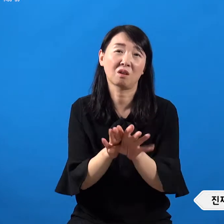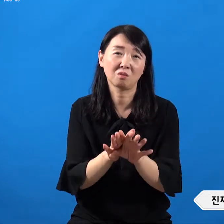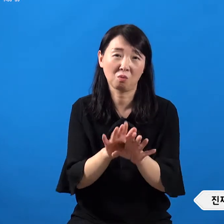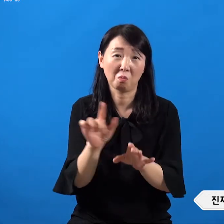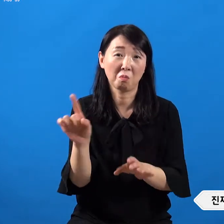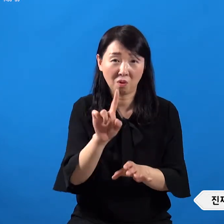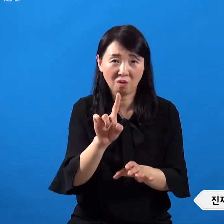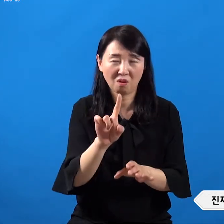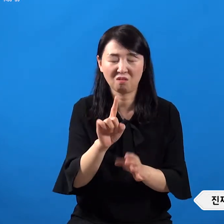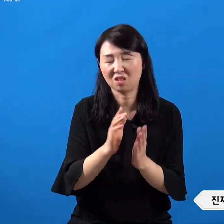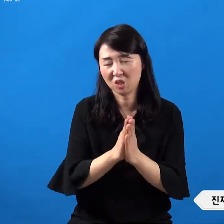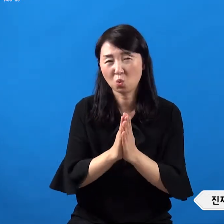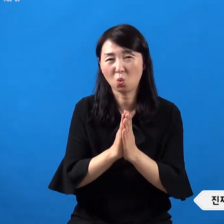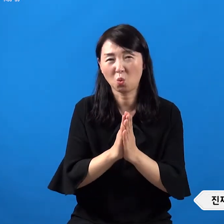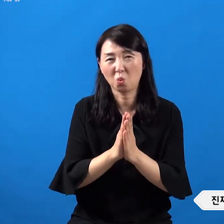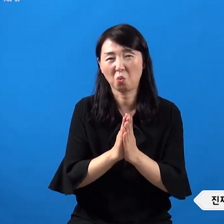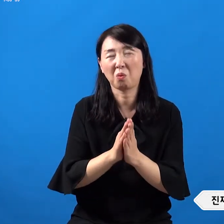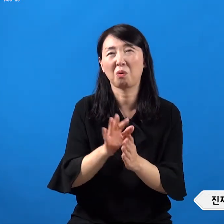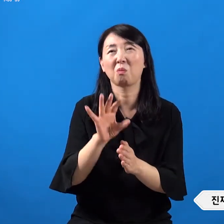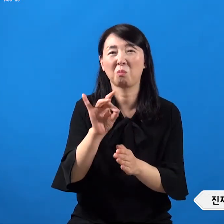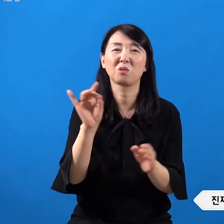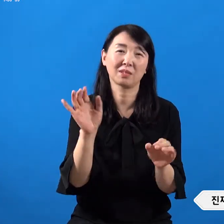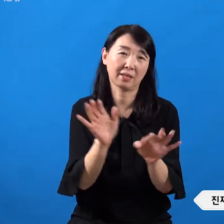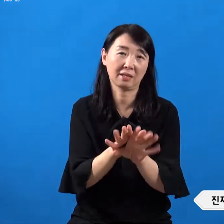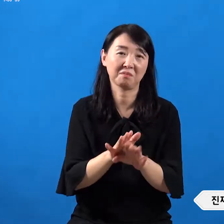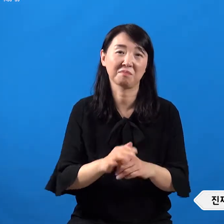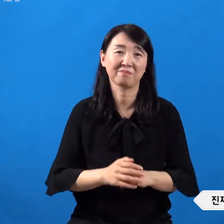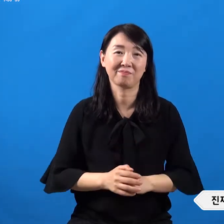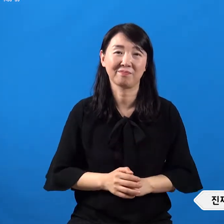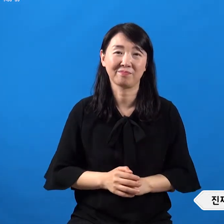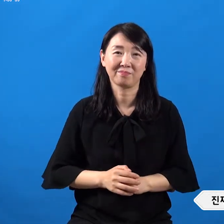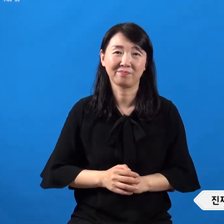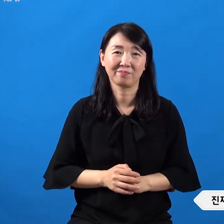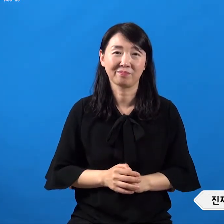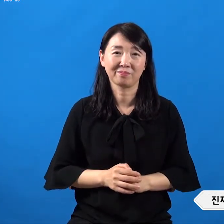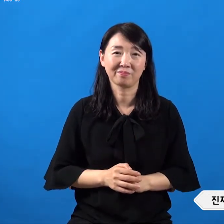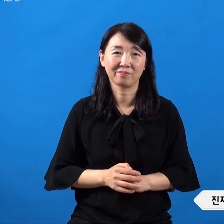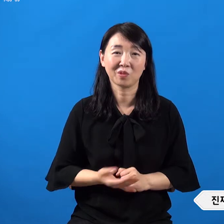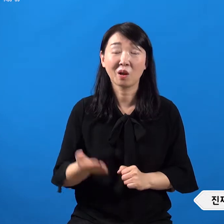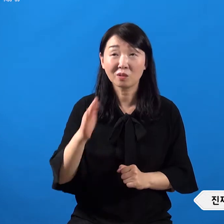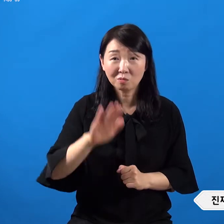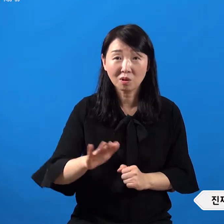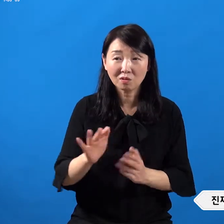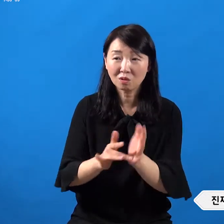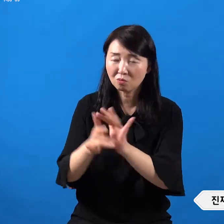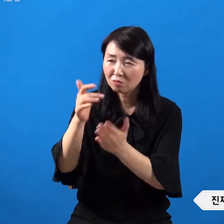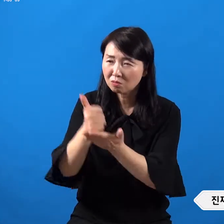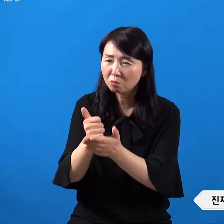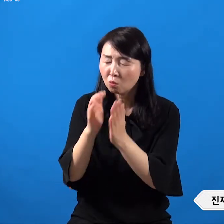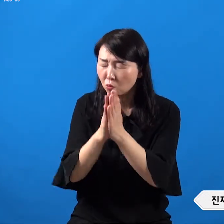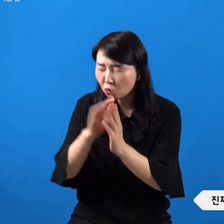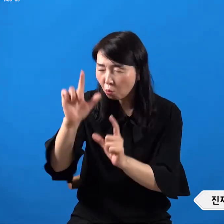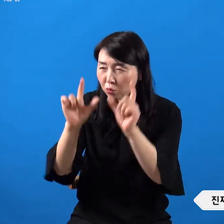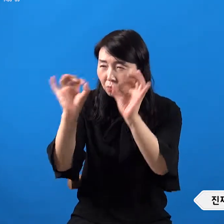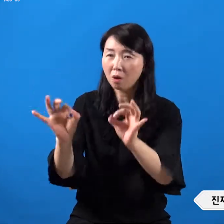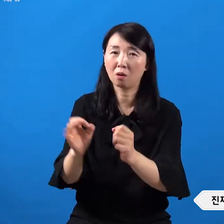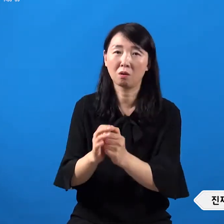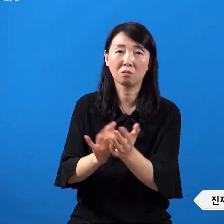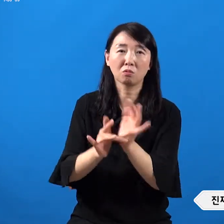것이 있다면 바로 이 기도하는 시간이 아닌가 싶습니다. 그런데 오늘 예수님 기도들